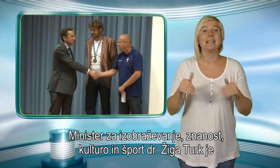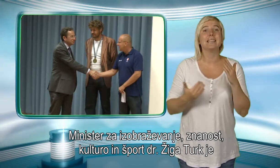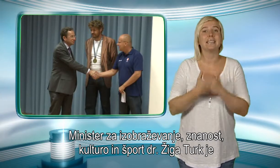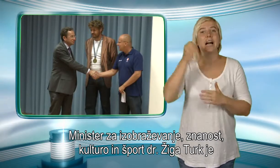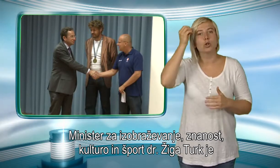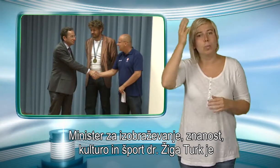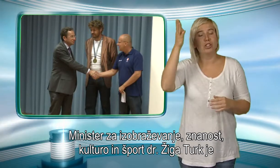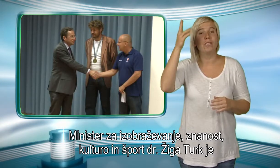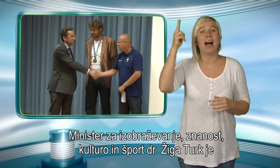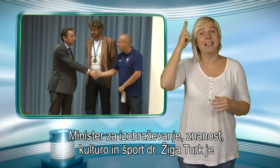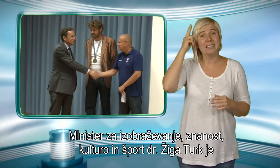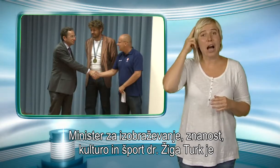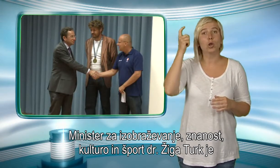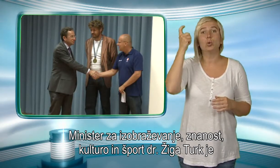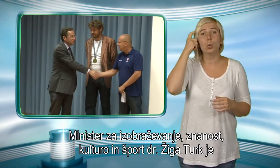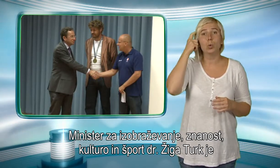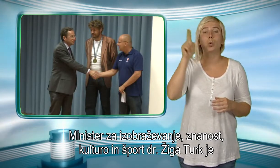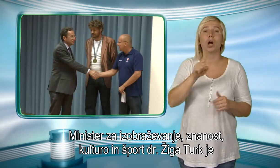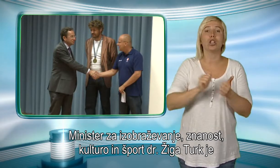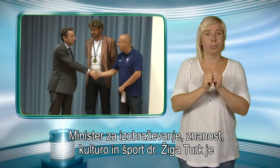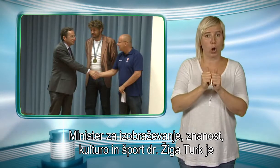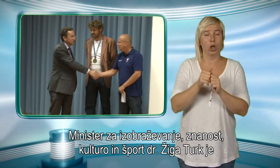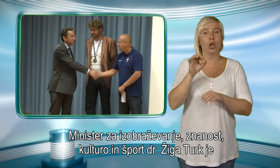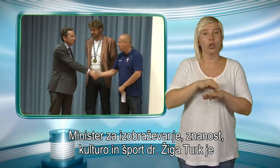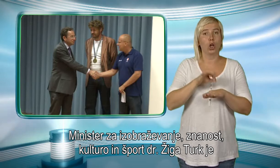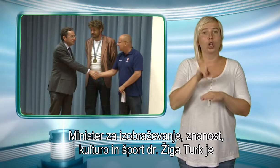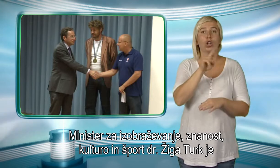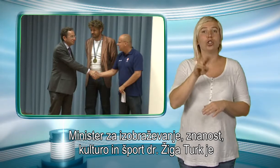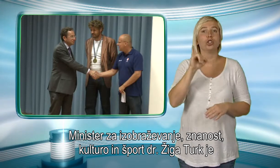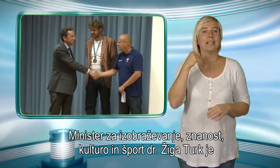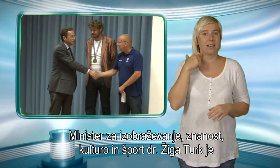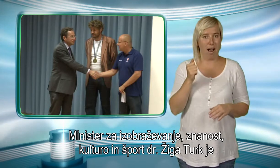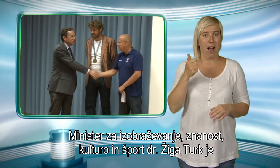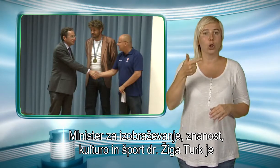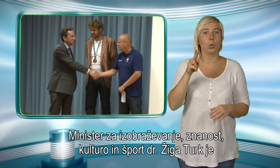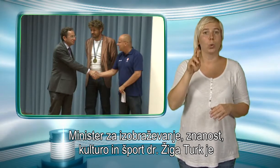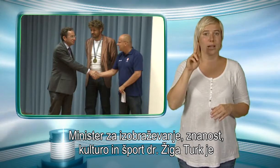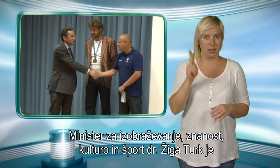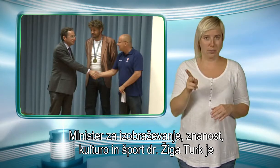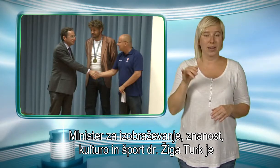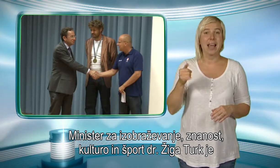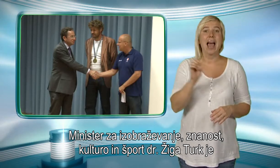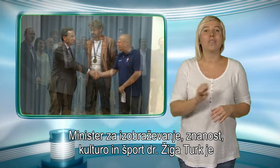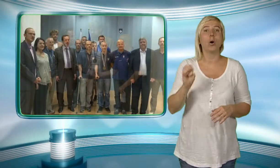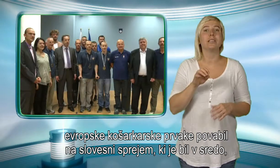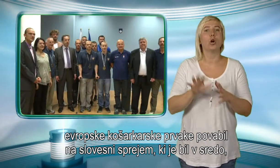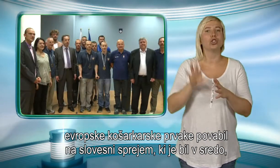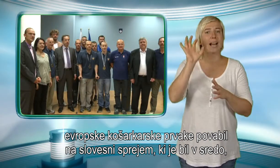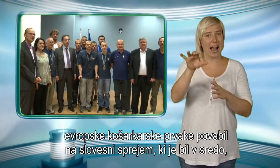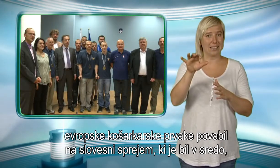Minister za izobraževanje, znanost, kulturo in šport dr. Žiga Turk je evropske košarkaške prvake povabil na slovesni sprejem,